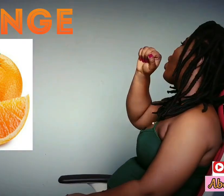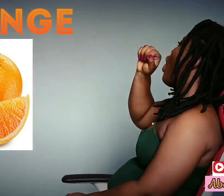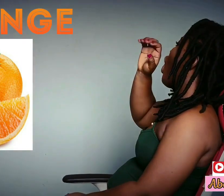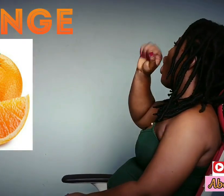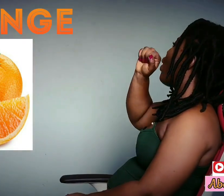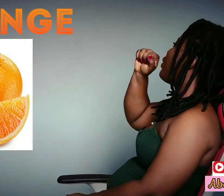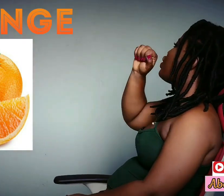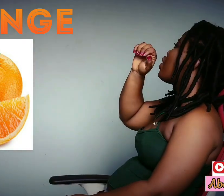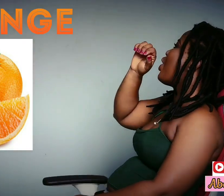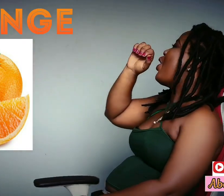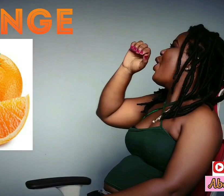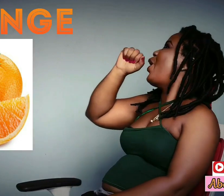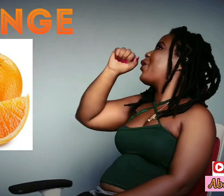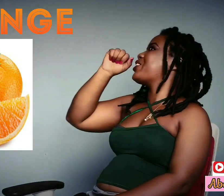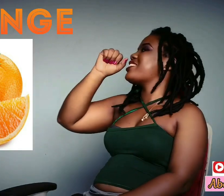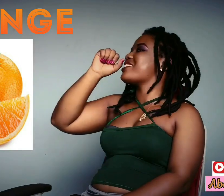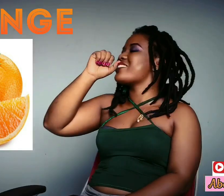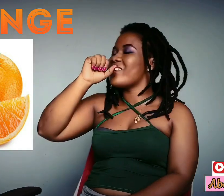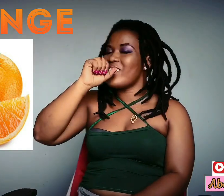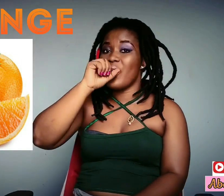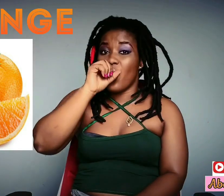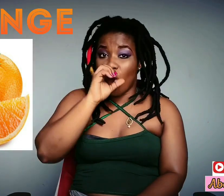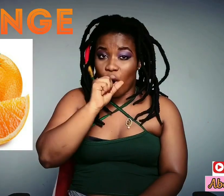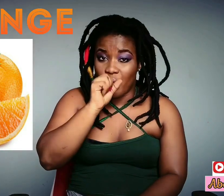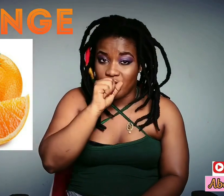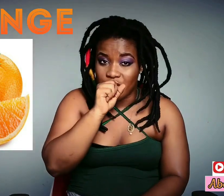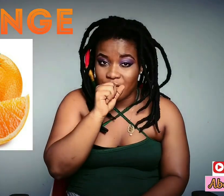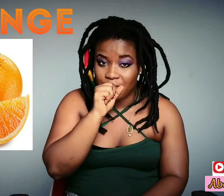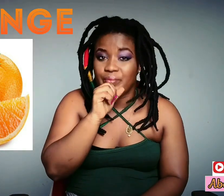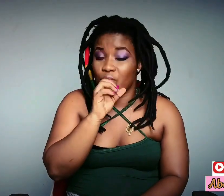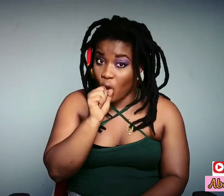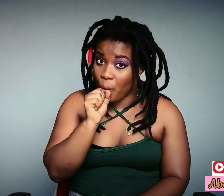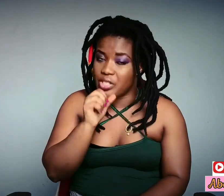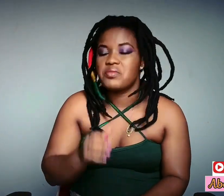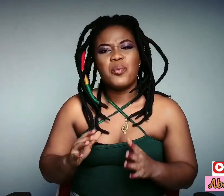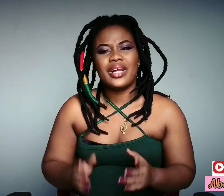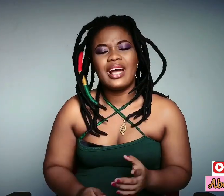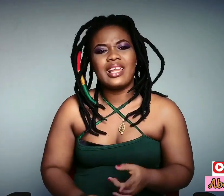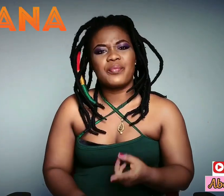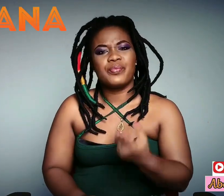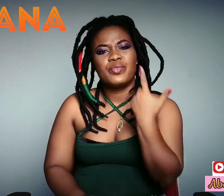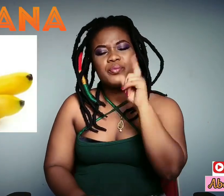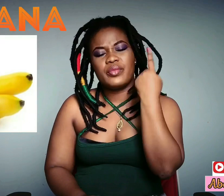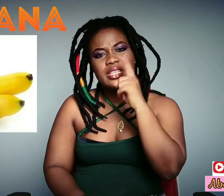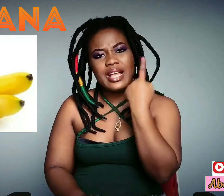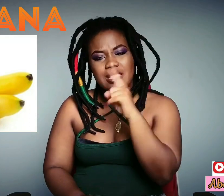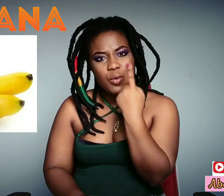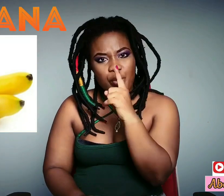Orange. Orange. Orange. Orange. Orange. Banana. Index now